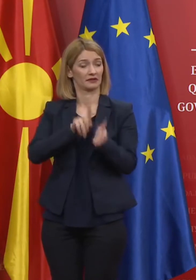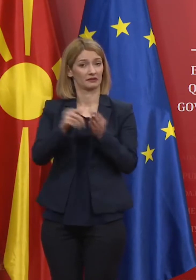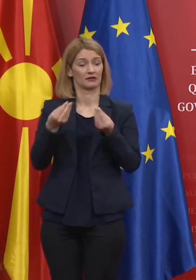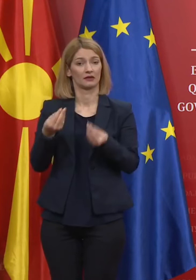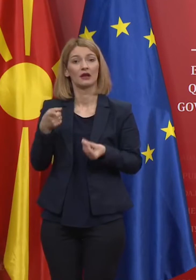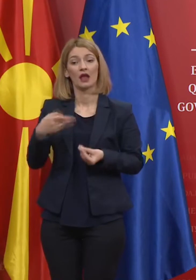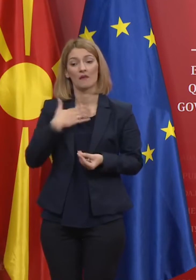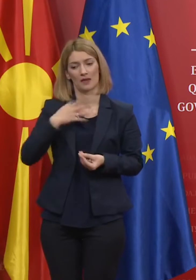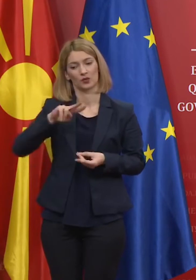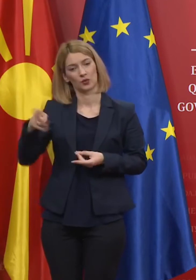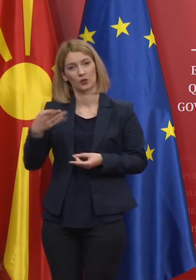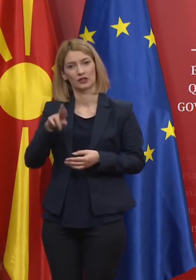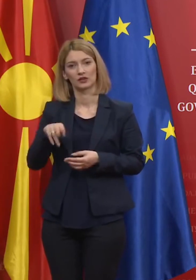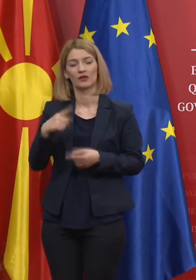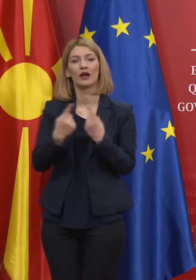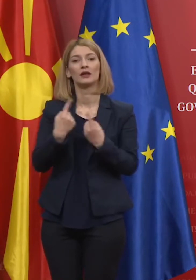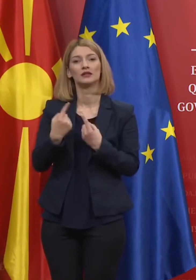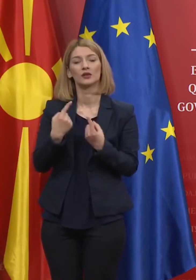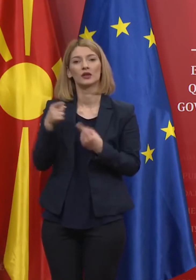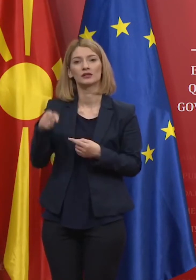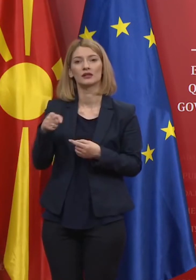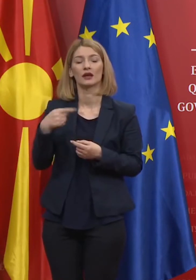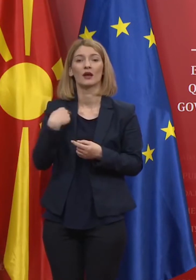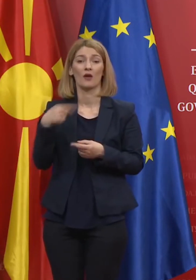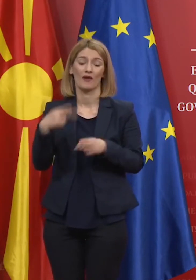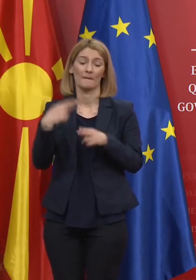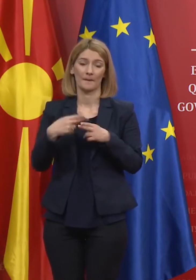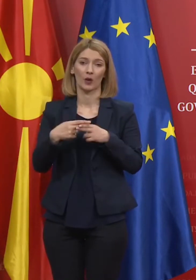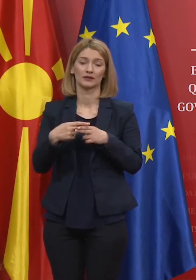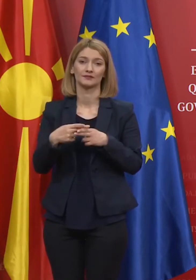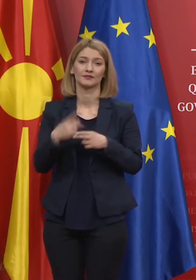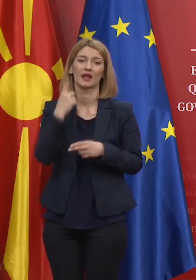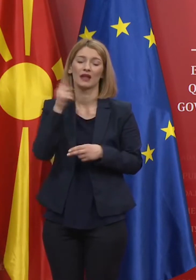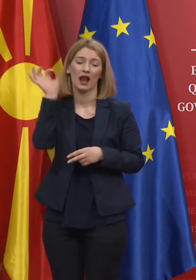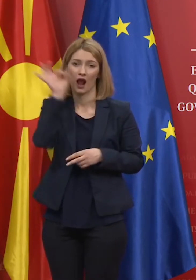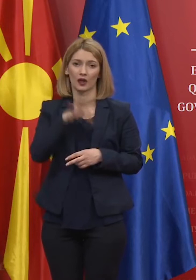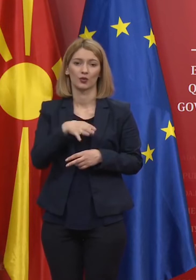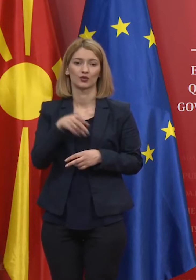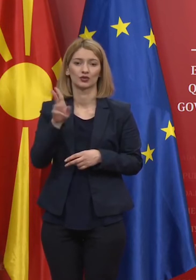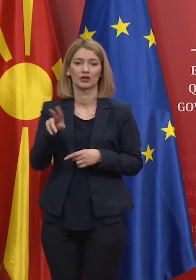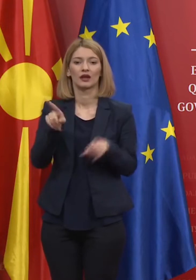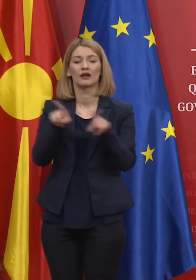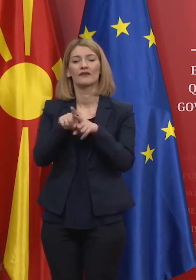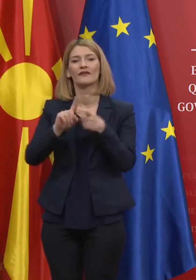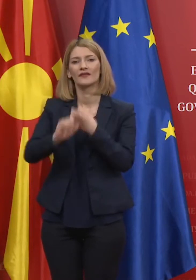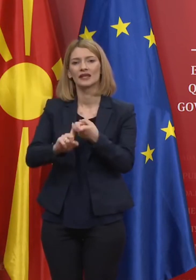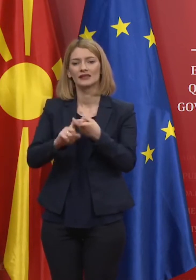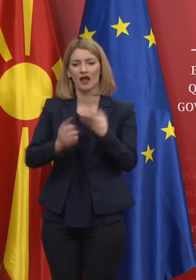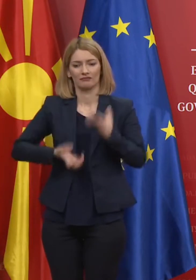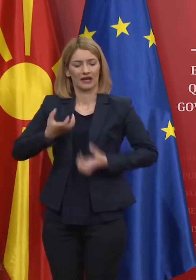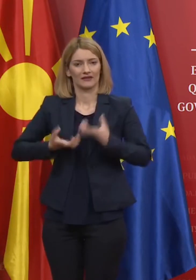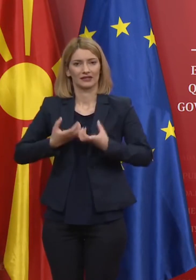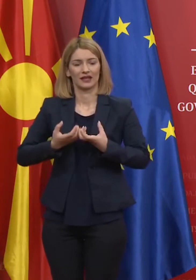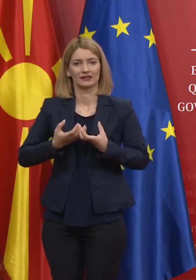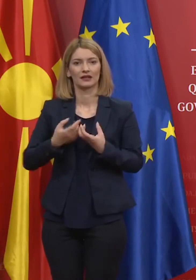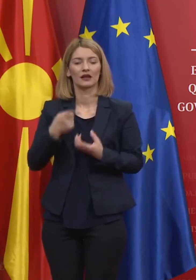такви сценарија. Оваа манифестација на болеста е една од најлошите и во однос на манифестација на